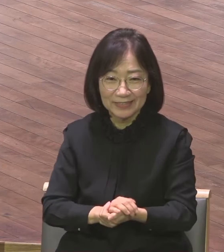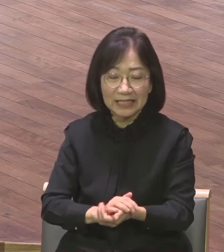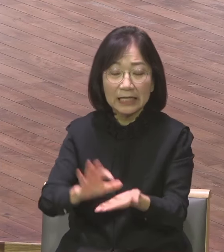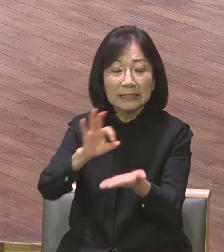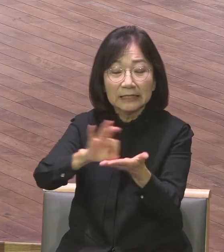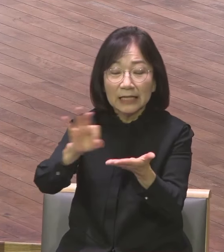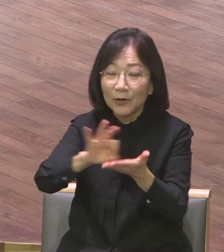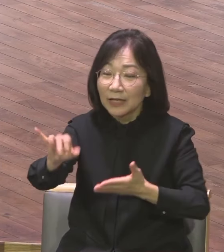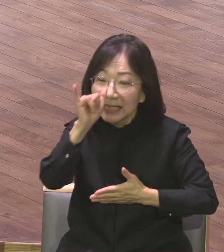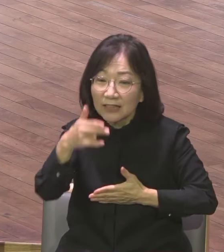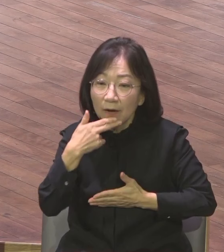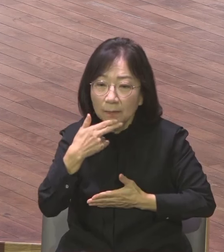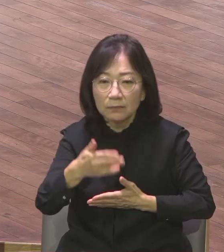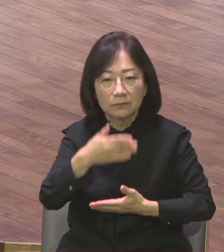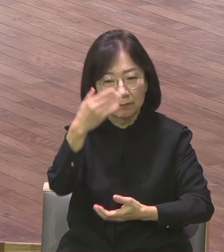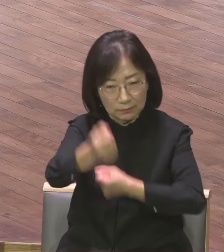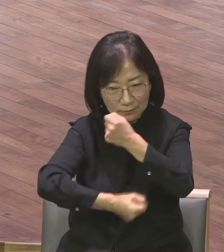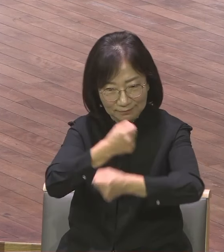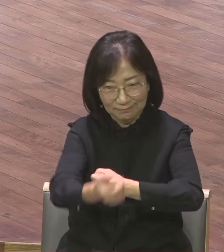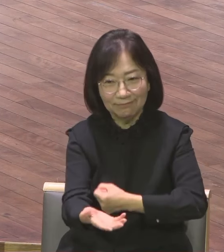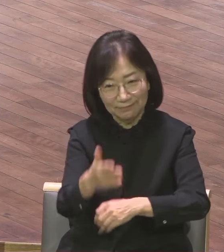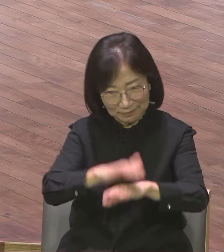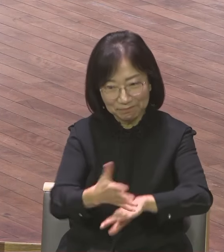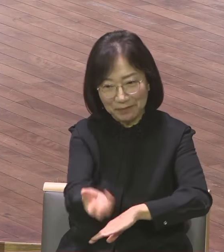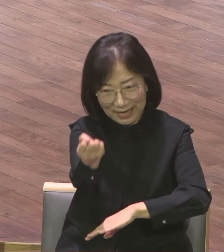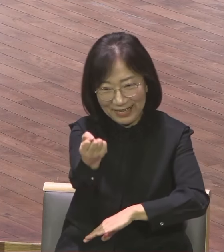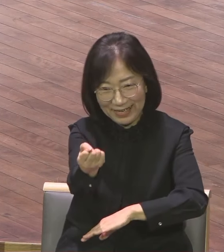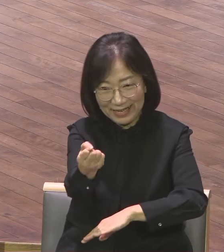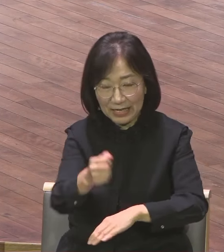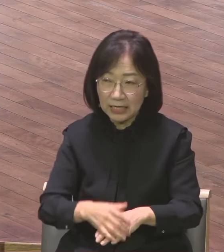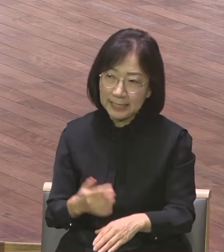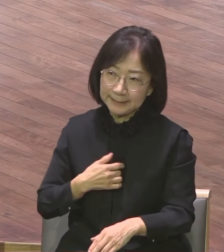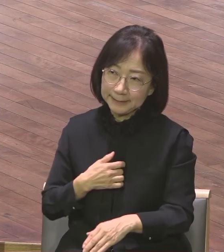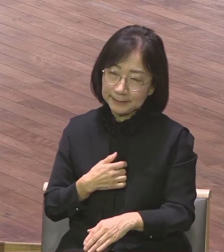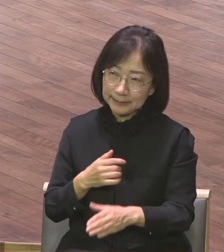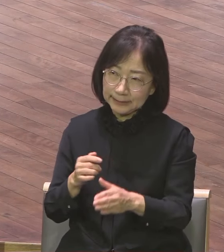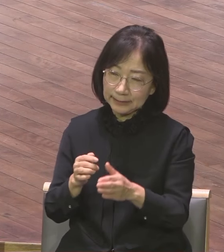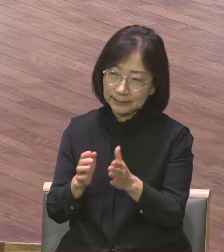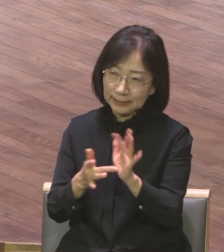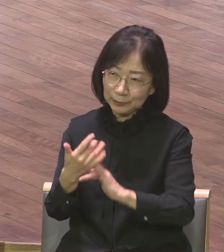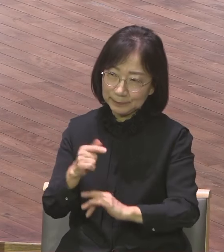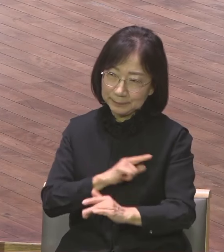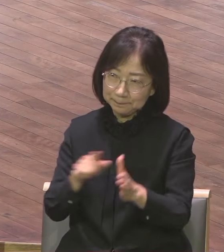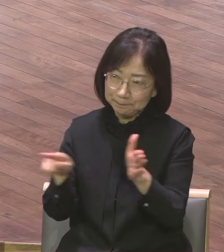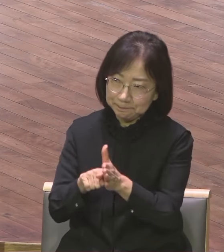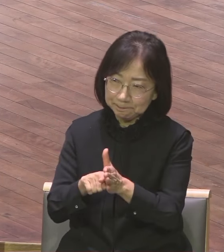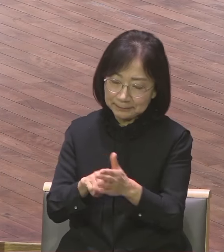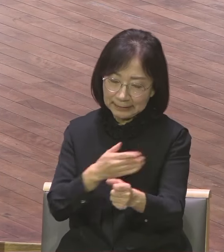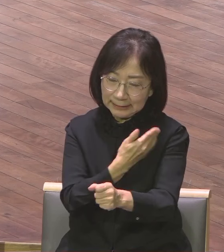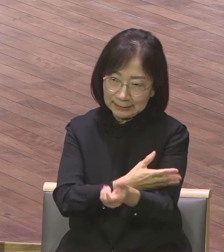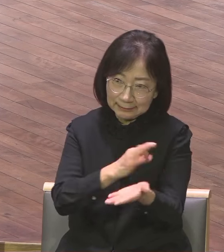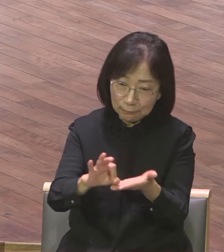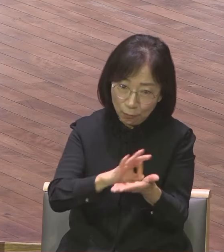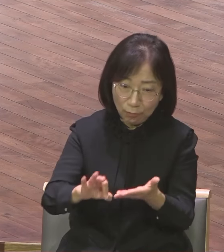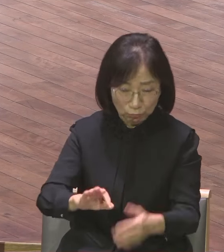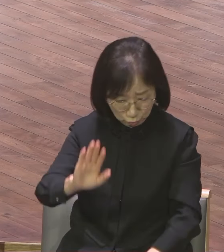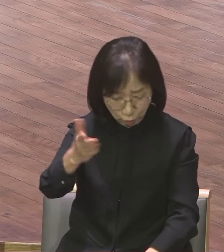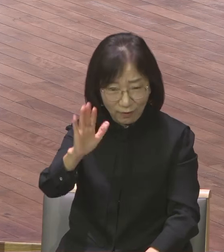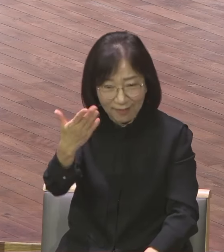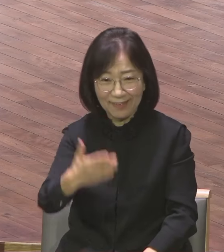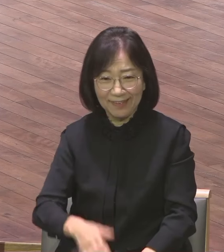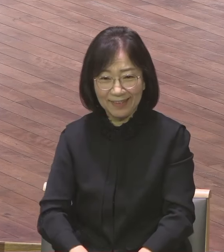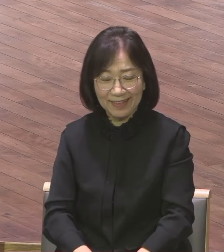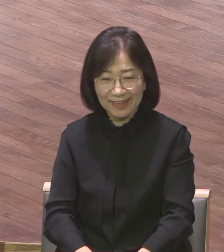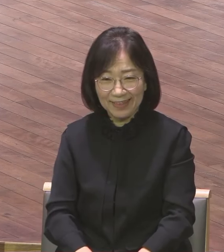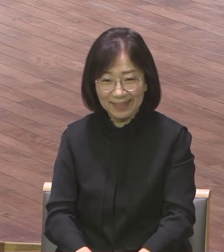여러분 믿으면 사용이 될 것이고 안 믿으면 안 될 것이고 이게 무슨 말이냐면 마귀를